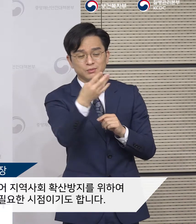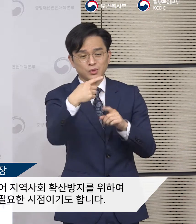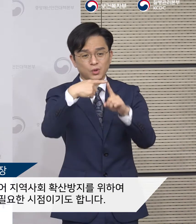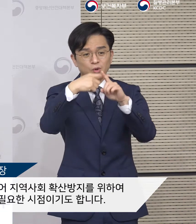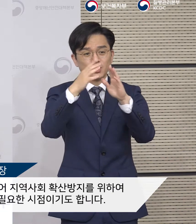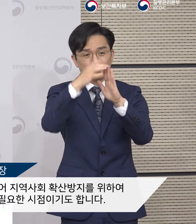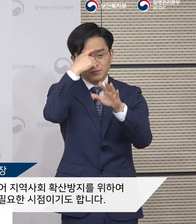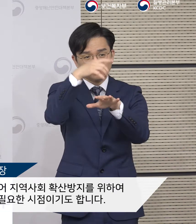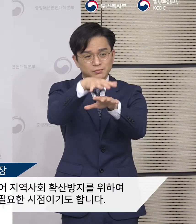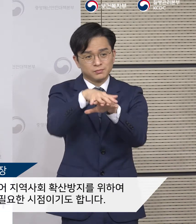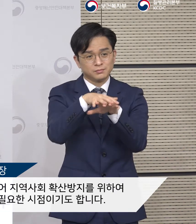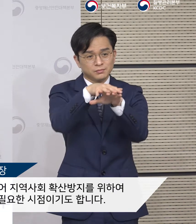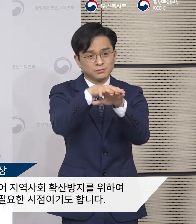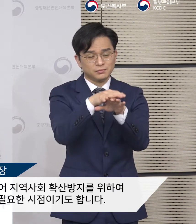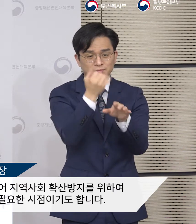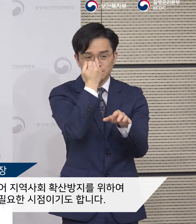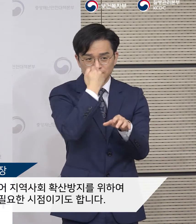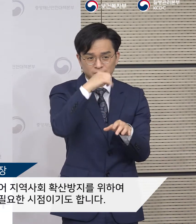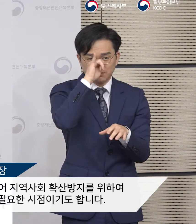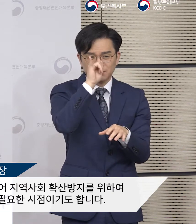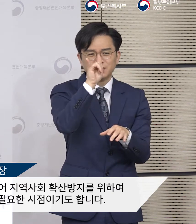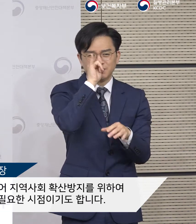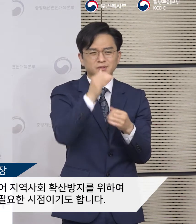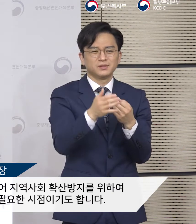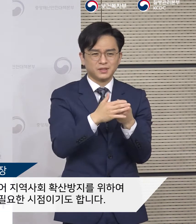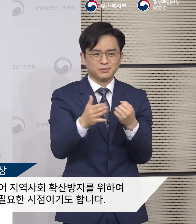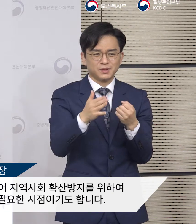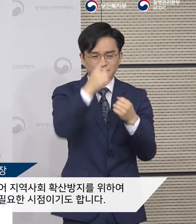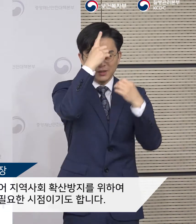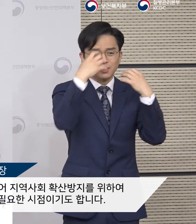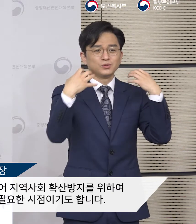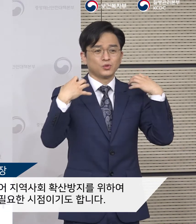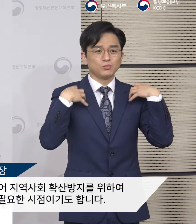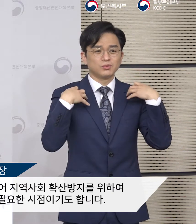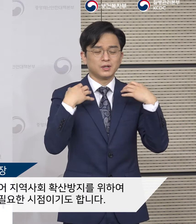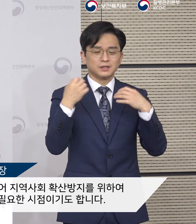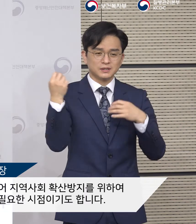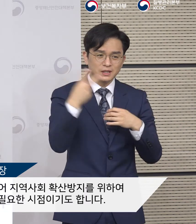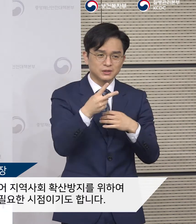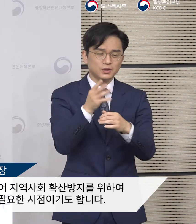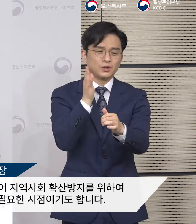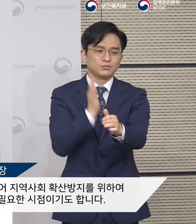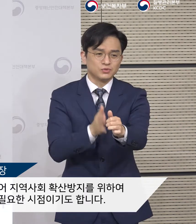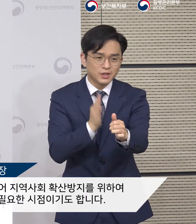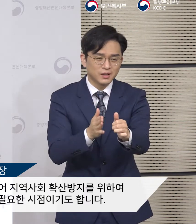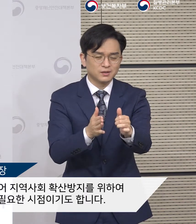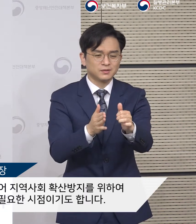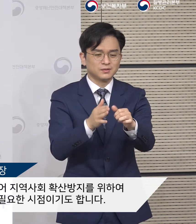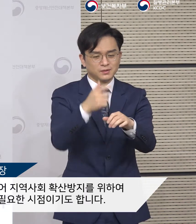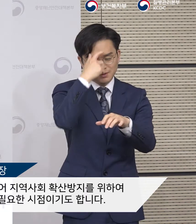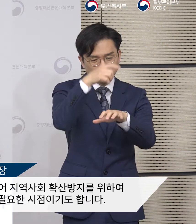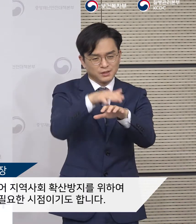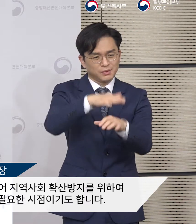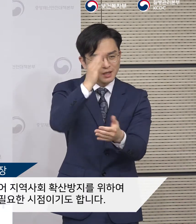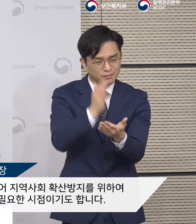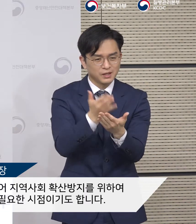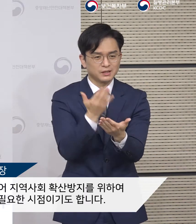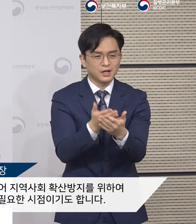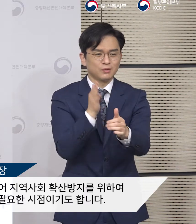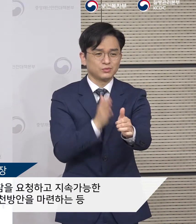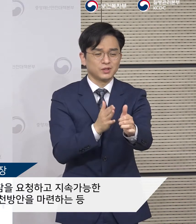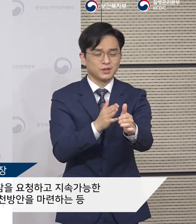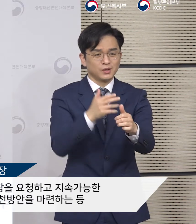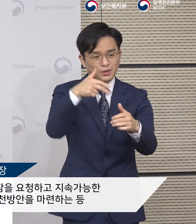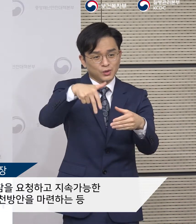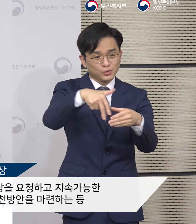있어 지역사회 확산 방지를 위하여 종교계의 지속 적극적인 이해와 참여가 더욱 필요한 시점이기도